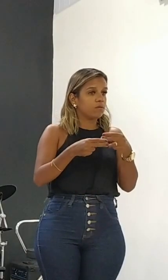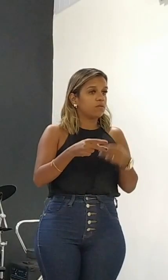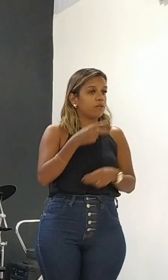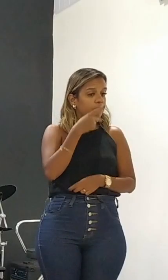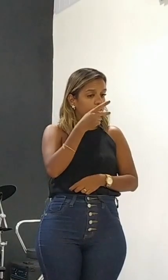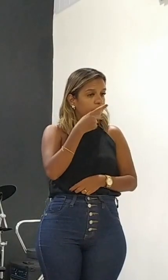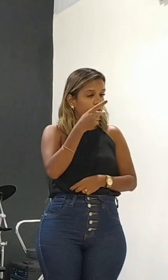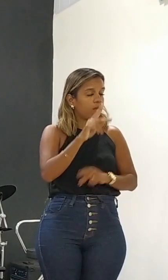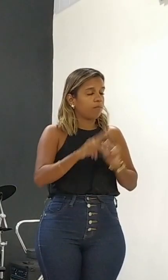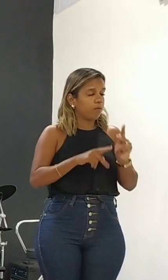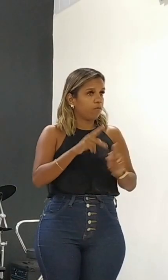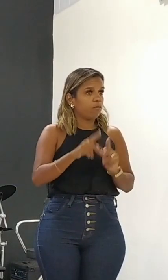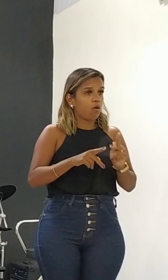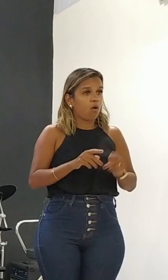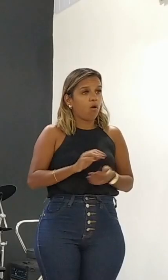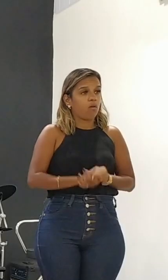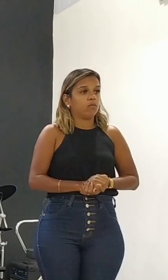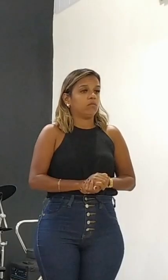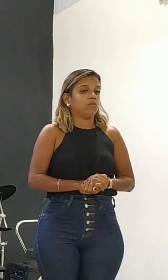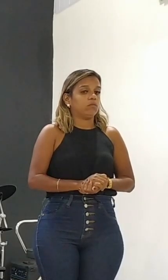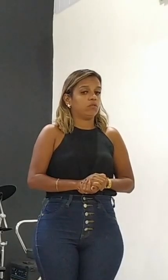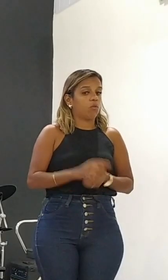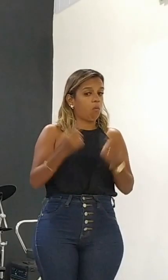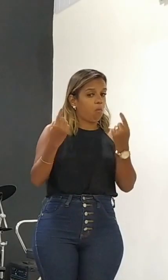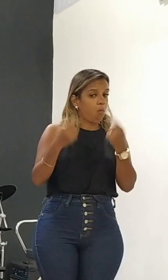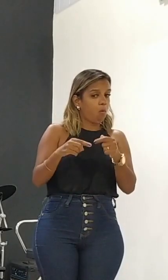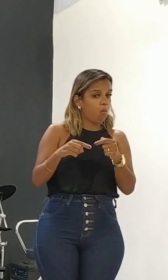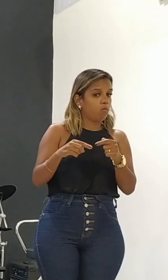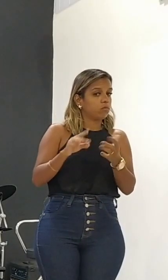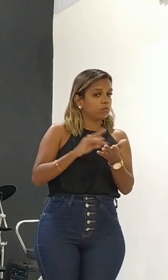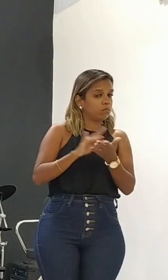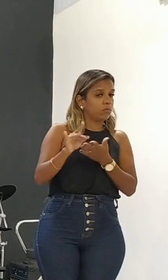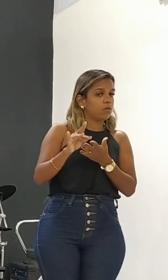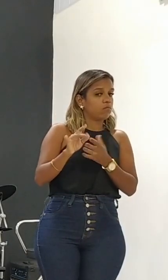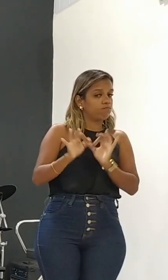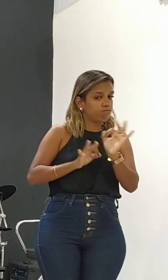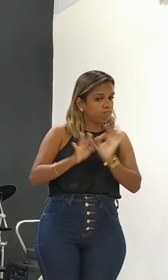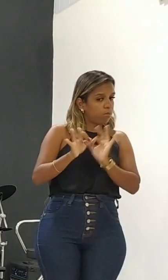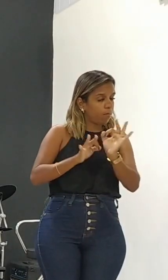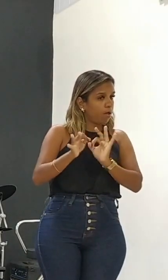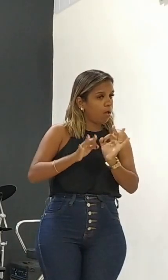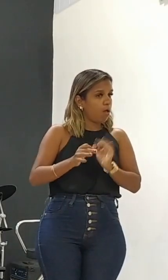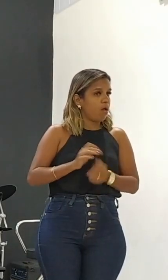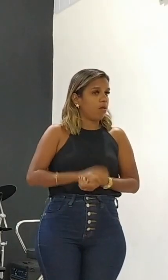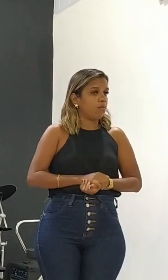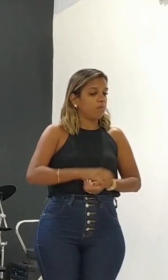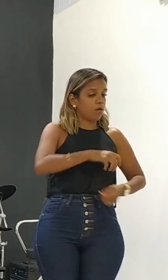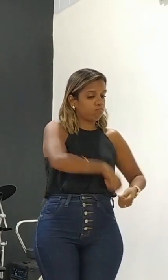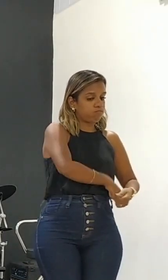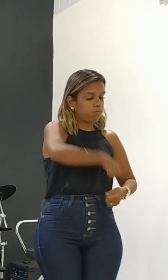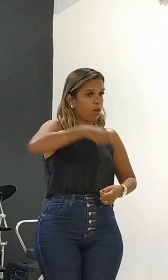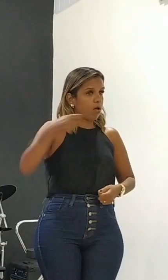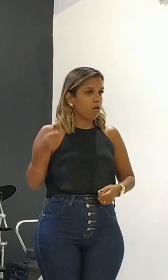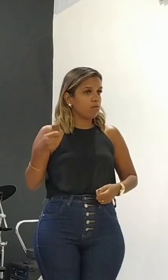povo: ó, eles estão armando ciladas, mas ó, se prepara, pega a tua lança, pega a tua espada e